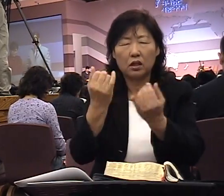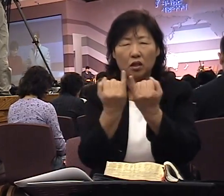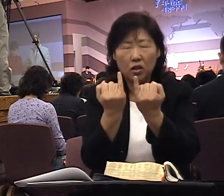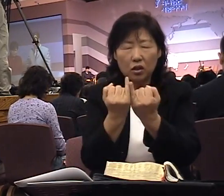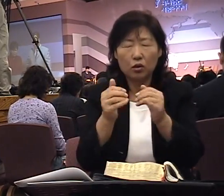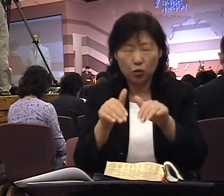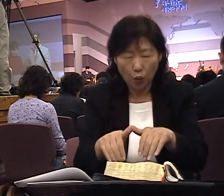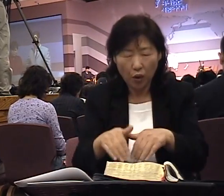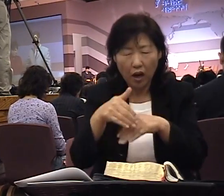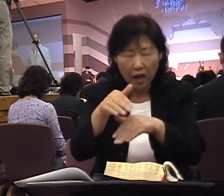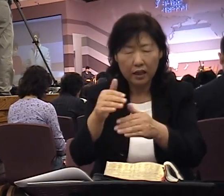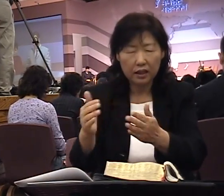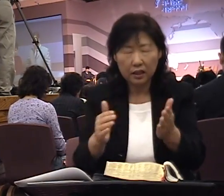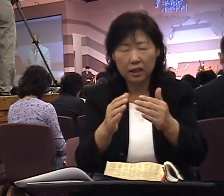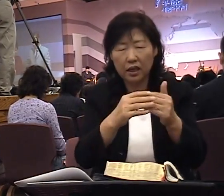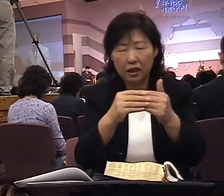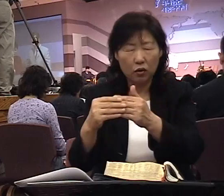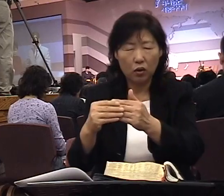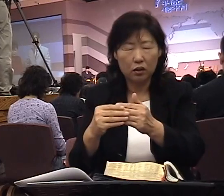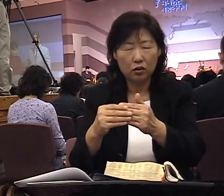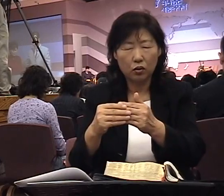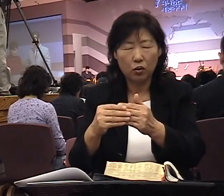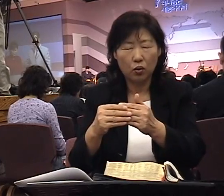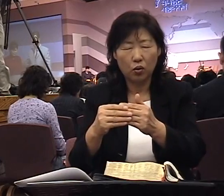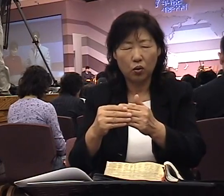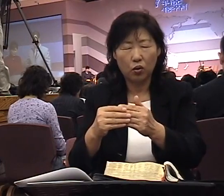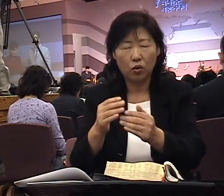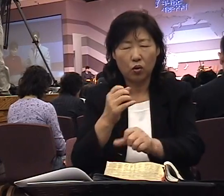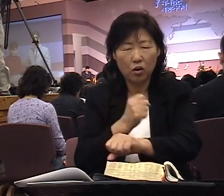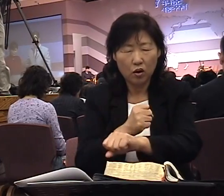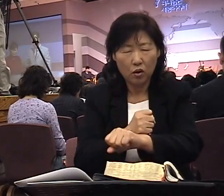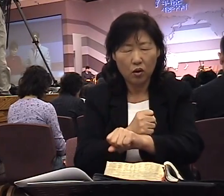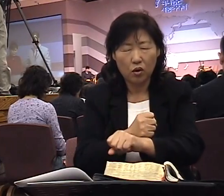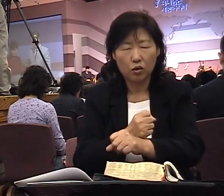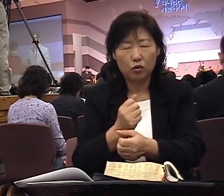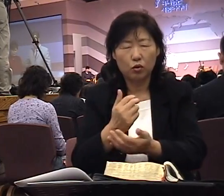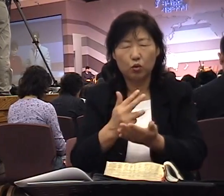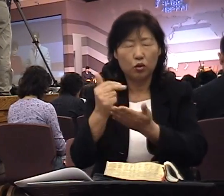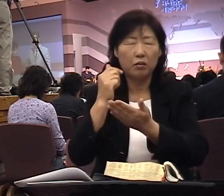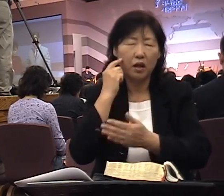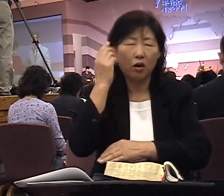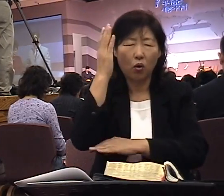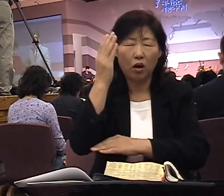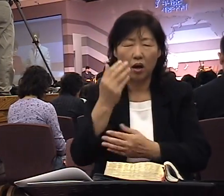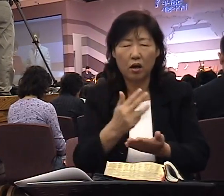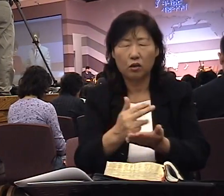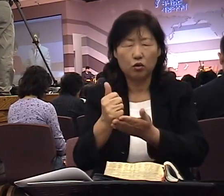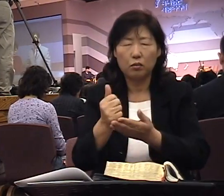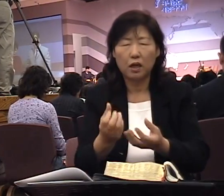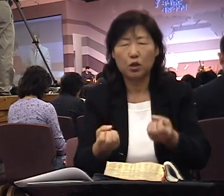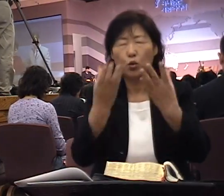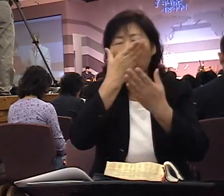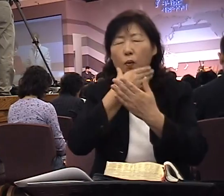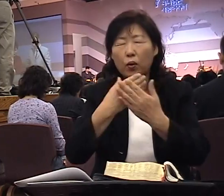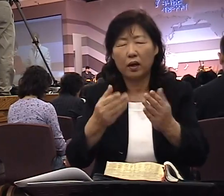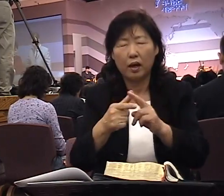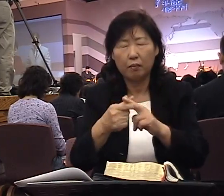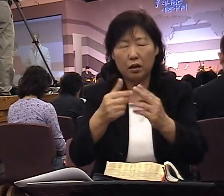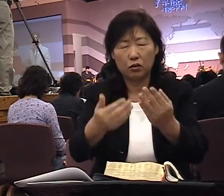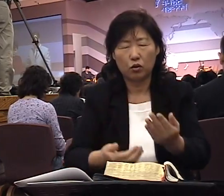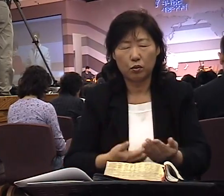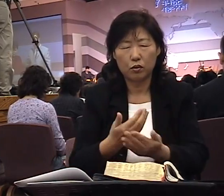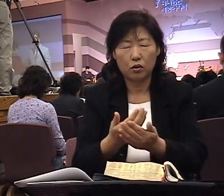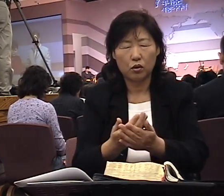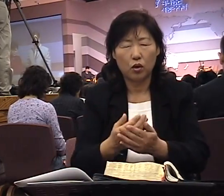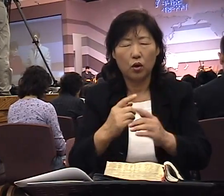주님이 아시고 인도하시는 줄 믿사오니 가는 길에 주님의 영광, 주님의 축복이 함께하여 주시옵소서.